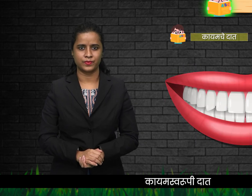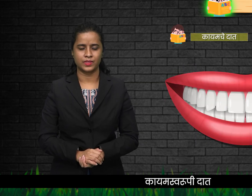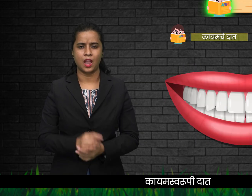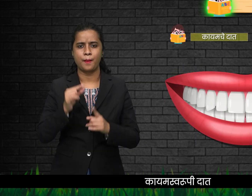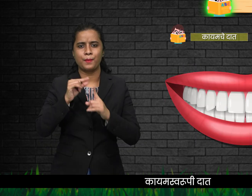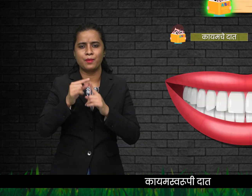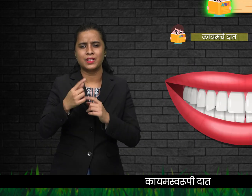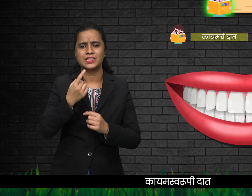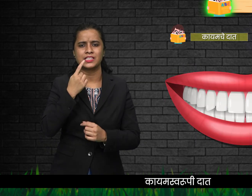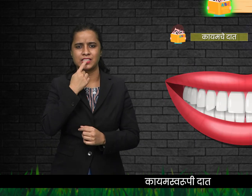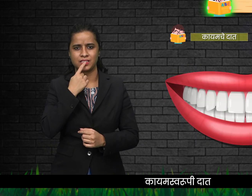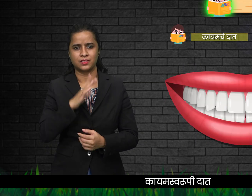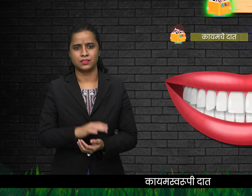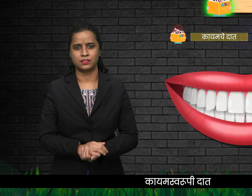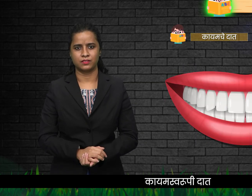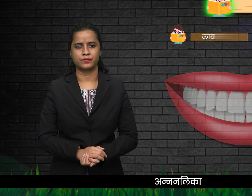कायमस्वरूपी दात,